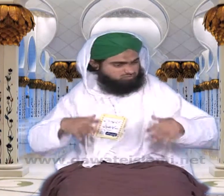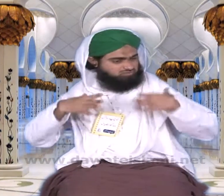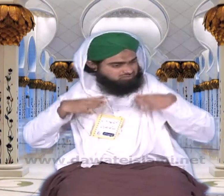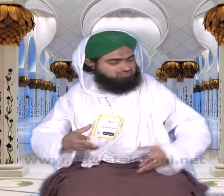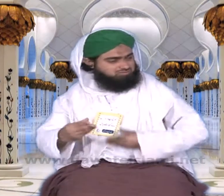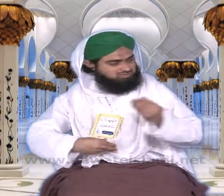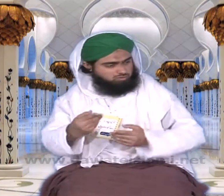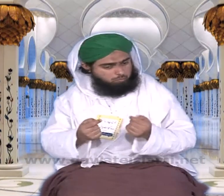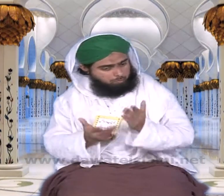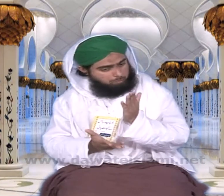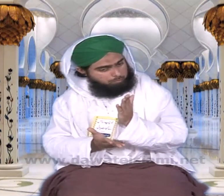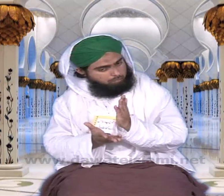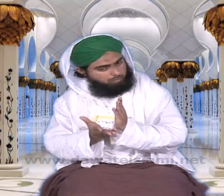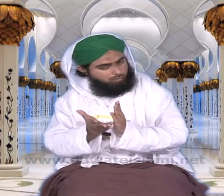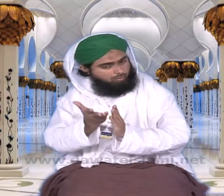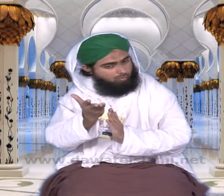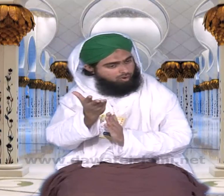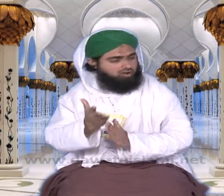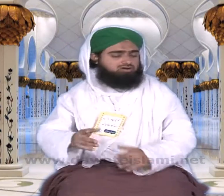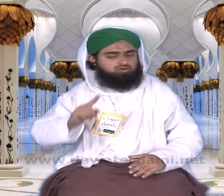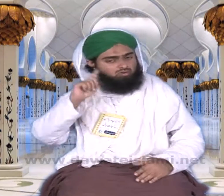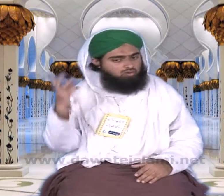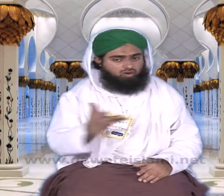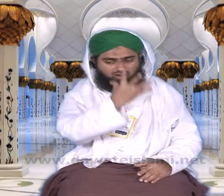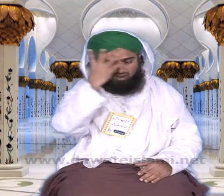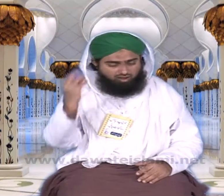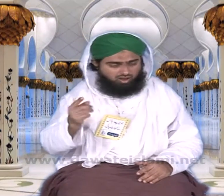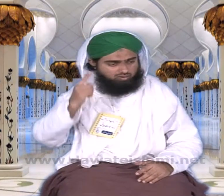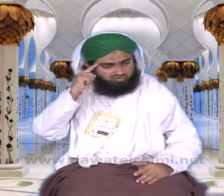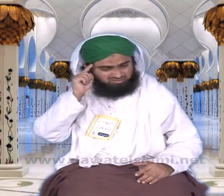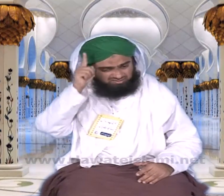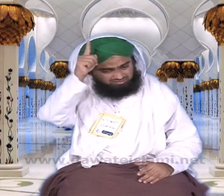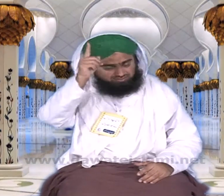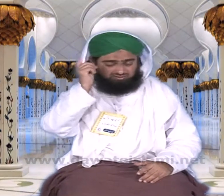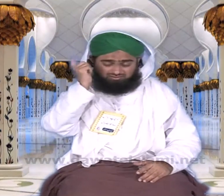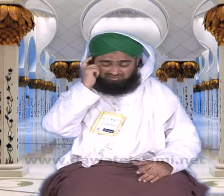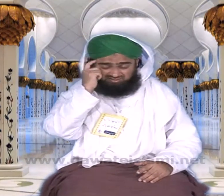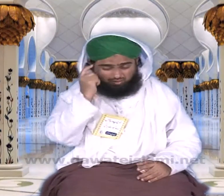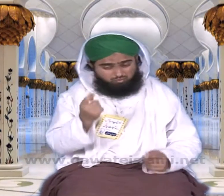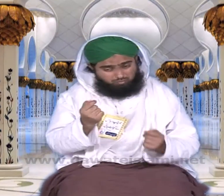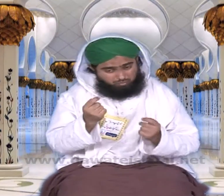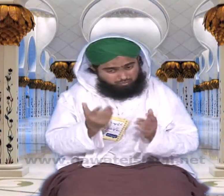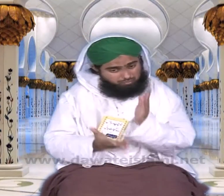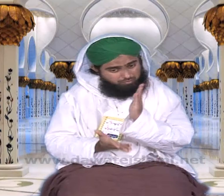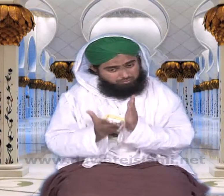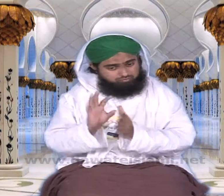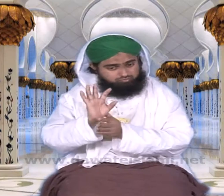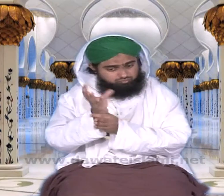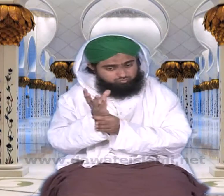مال کماتے نہیں سکتے تھے ہر وقت ان کے یہی پیشے نظر ہوتا تھا کہ کسی